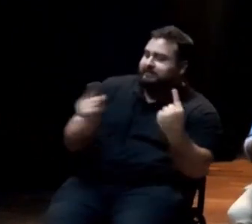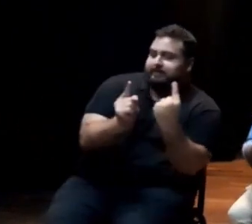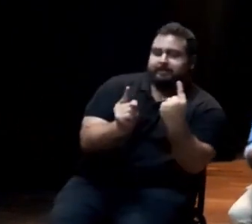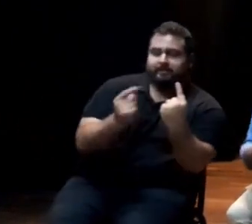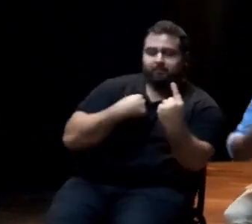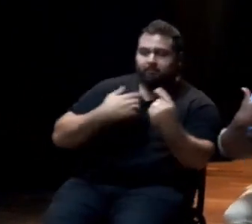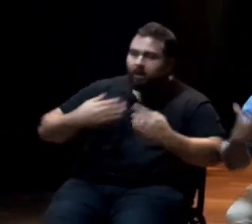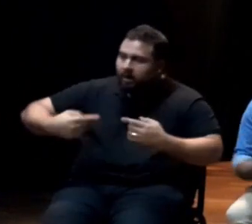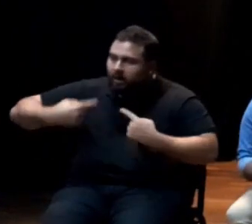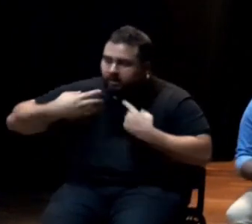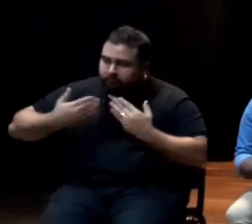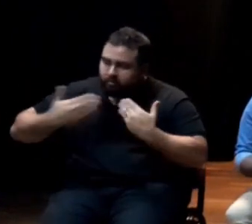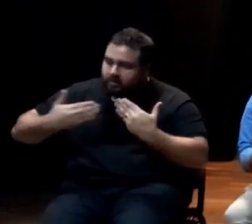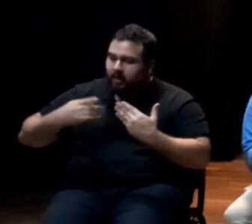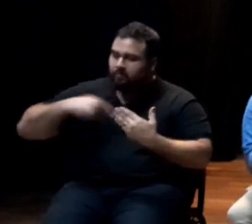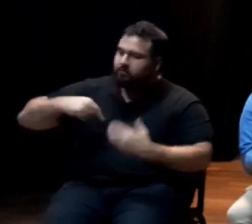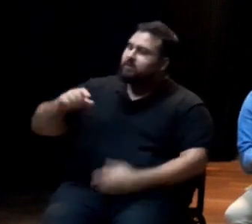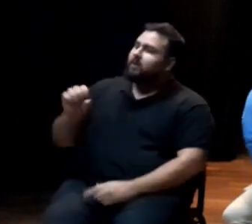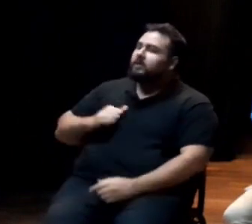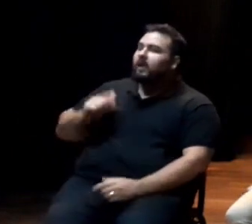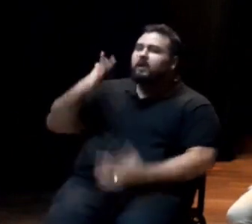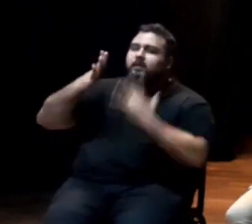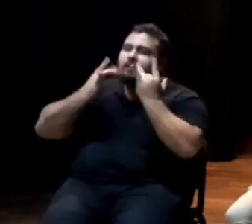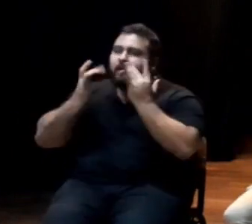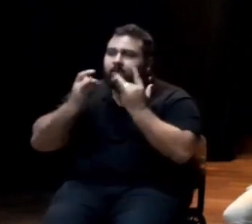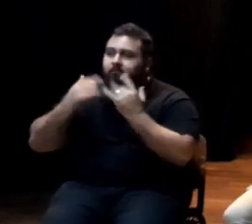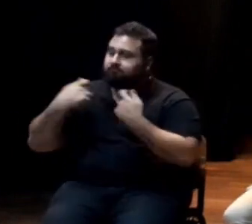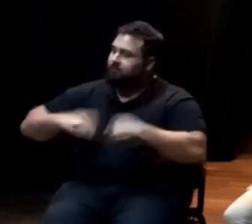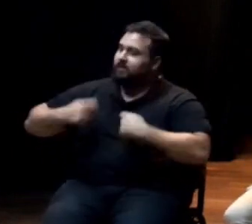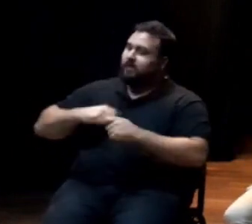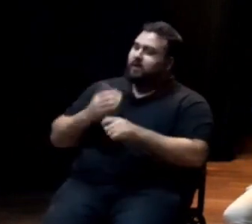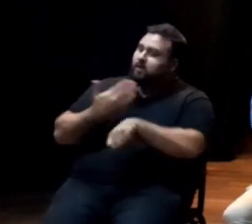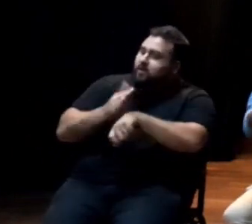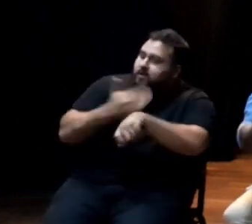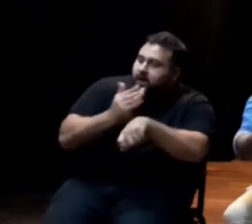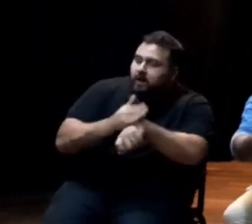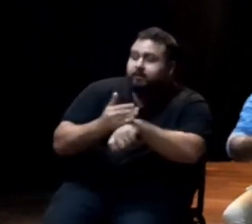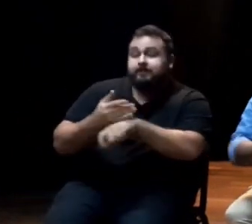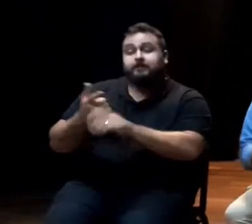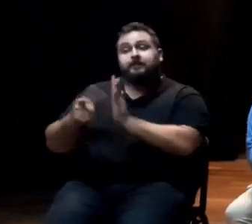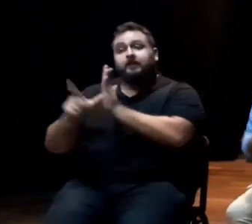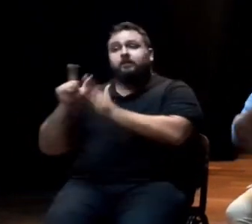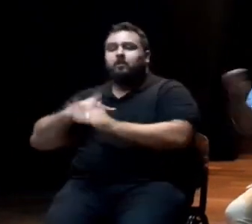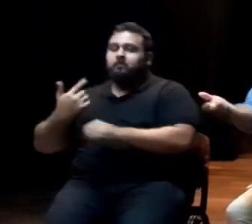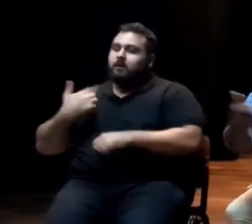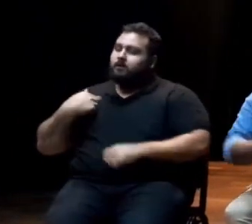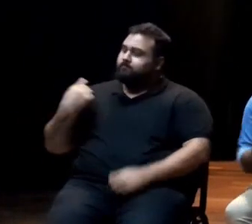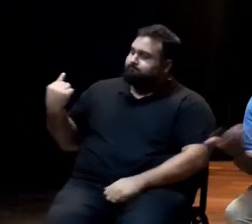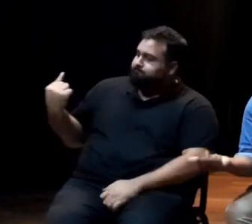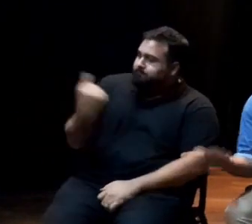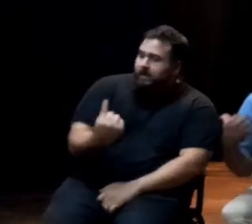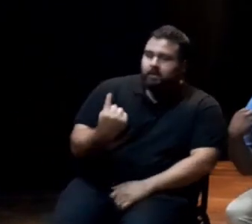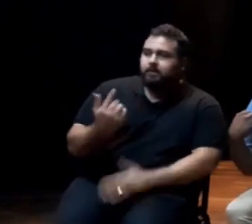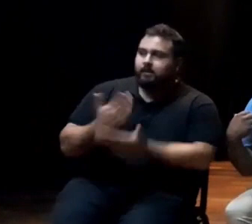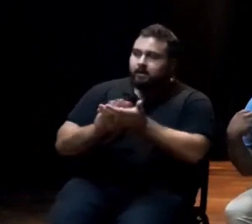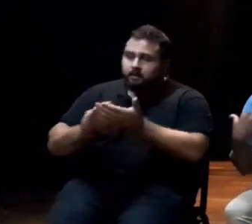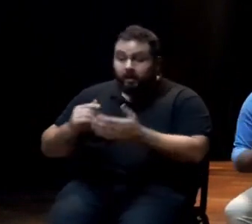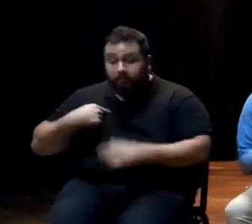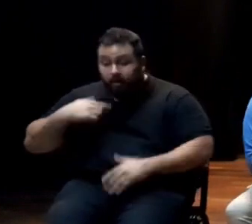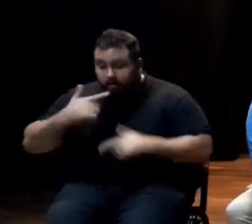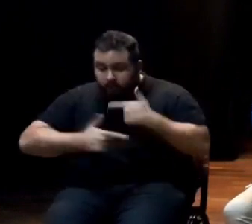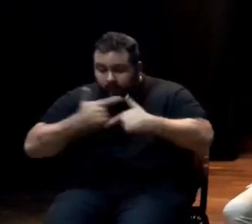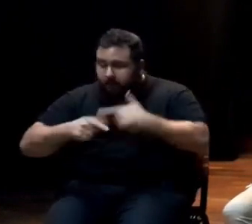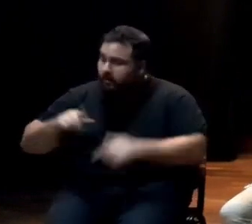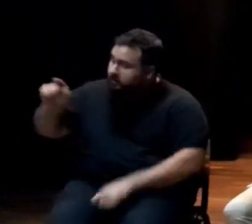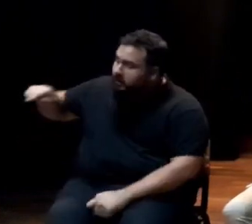um diálogo cênico. Só que aí eu preciso dele dentro do ensaio, eu preciso dele antes. E aí eu preciso pagar porque é tempo de trabalho dele, assim